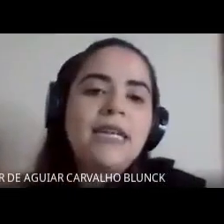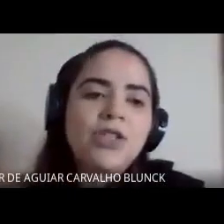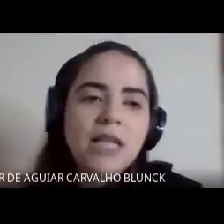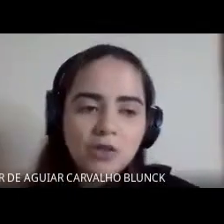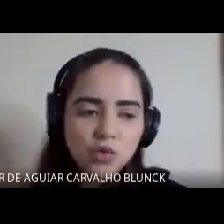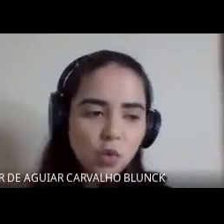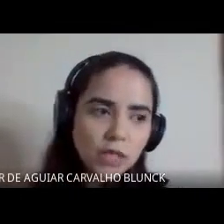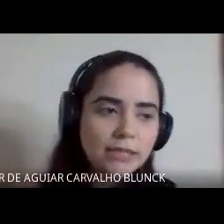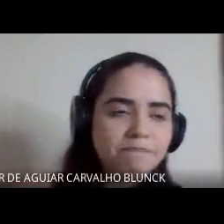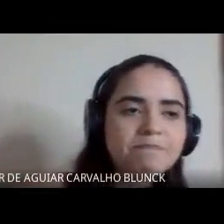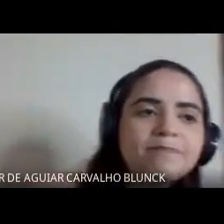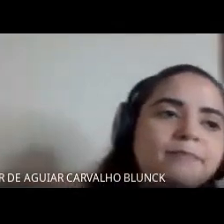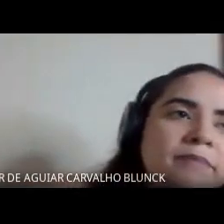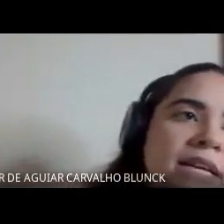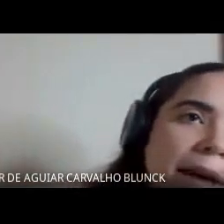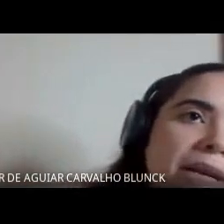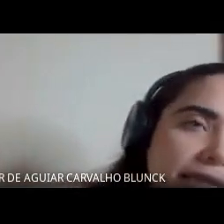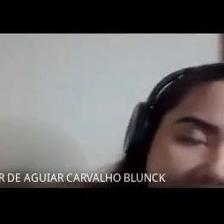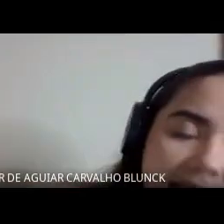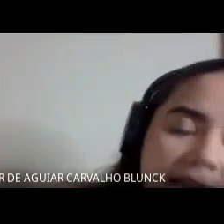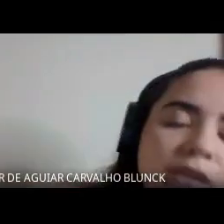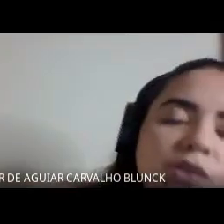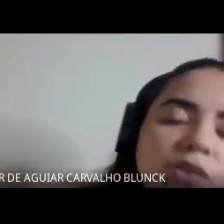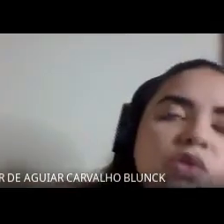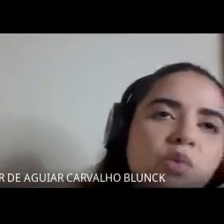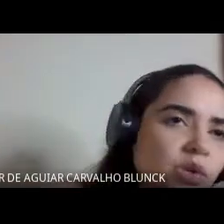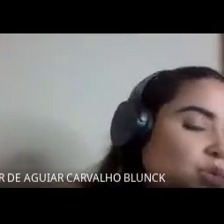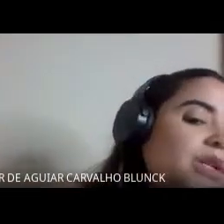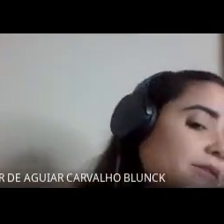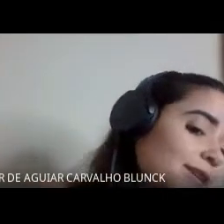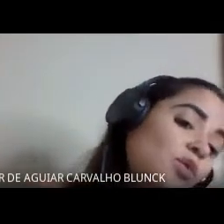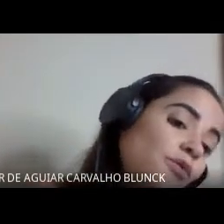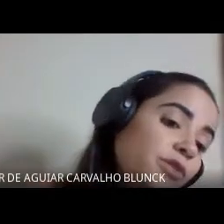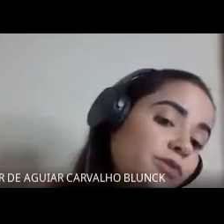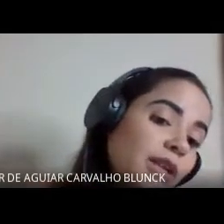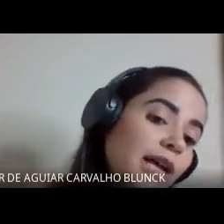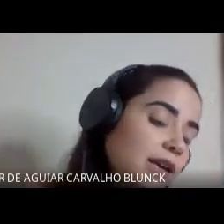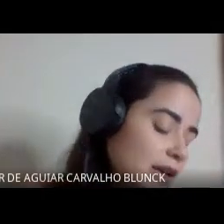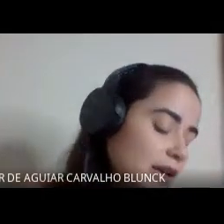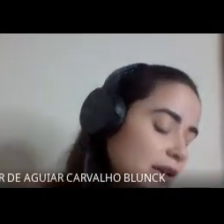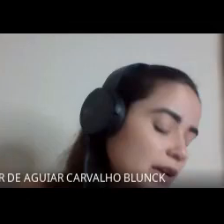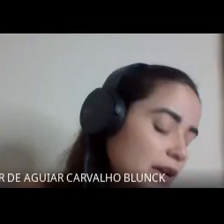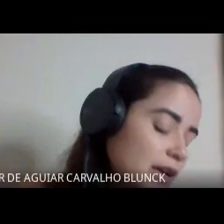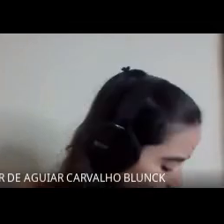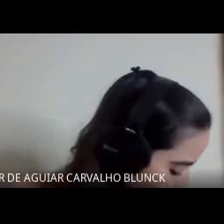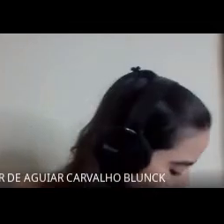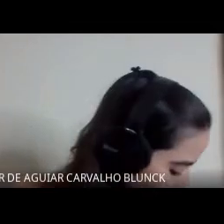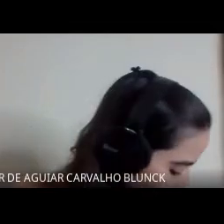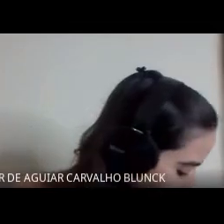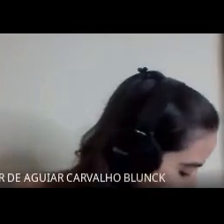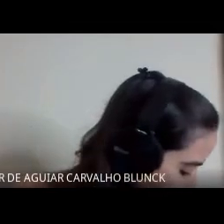essa identidade surda e aprender sobre a cultura surda através do convívio dela com a